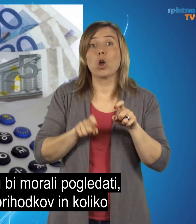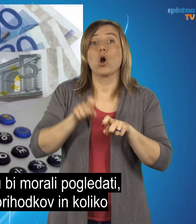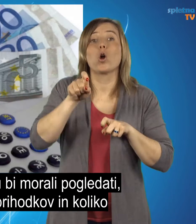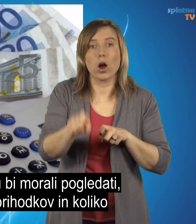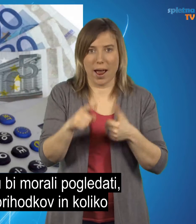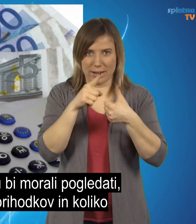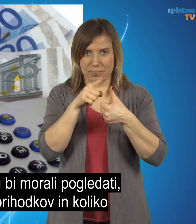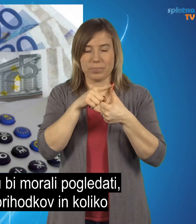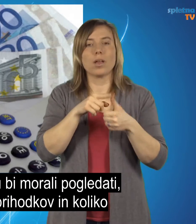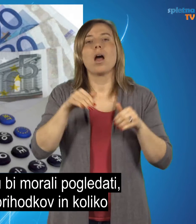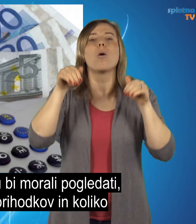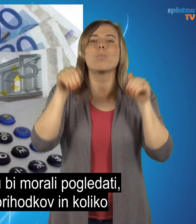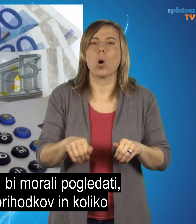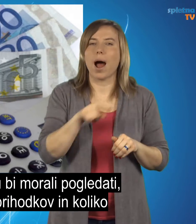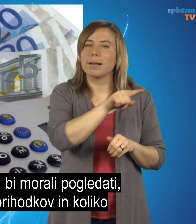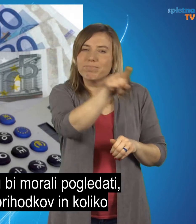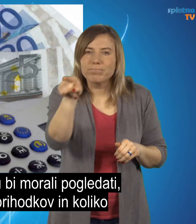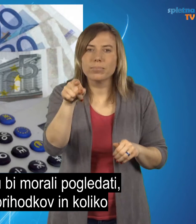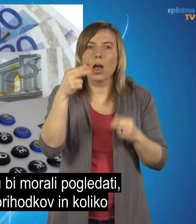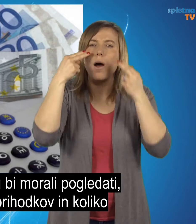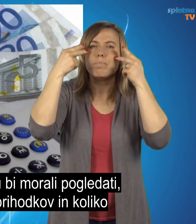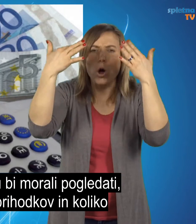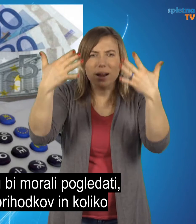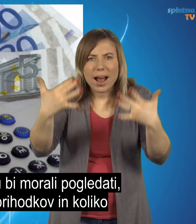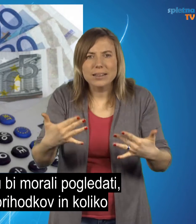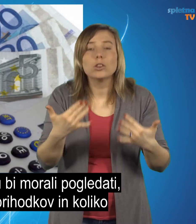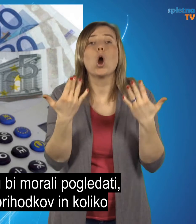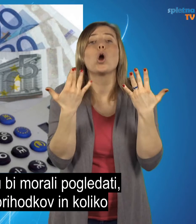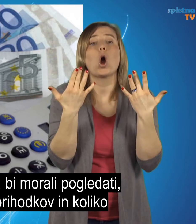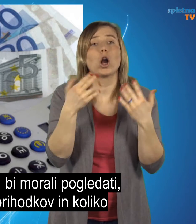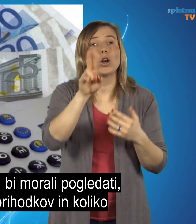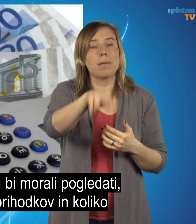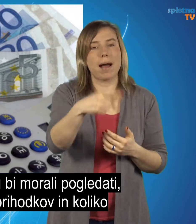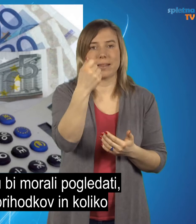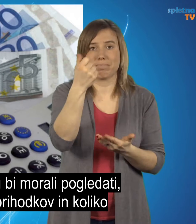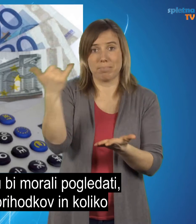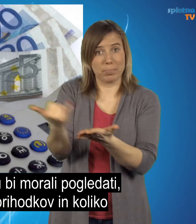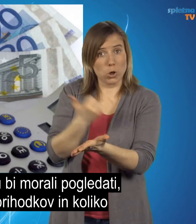V prvem koraku bi morali pogledati, koliko imate prihodkov in koliko izdatkov.